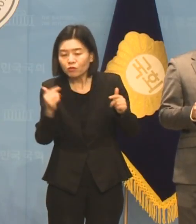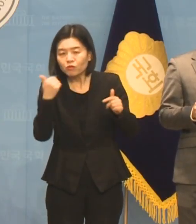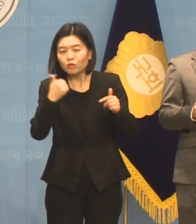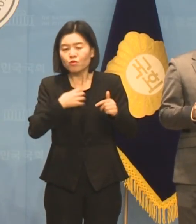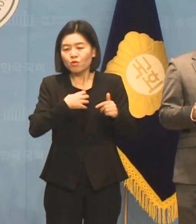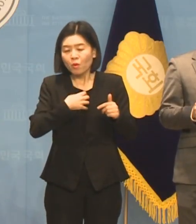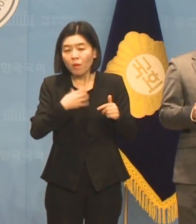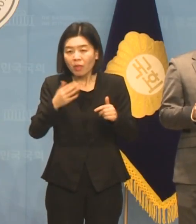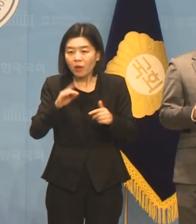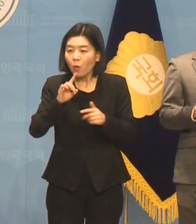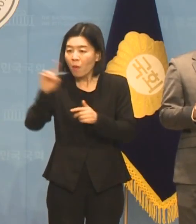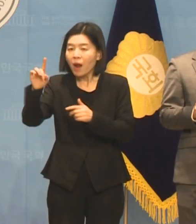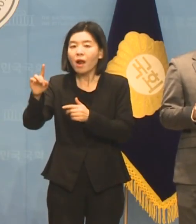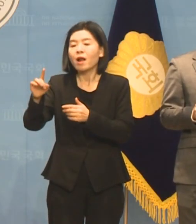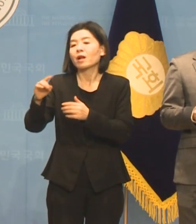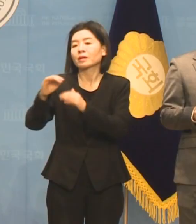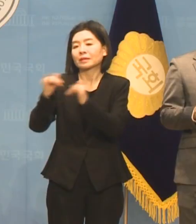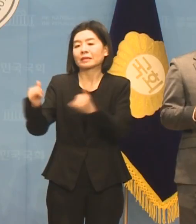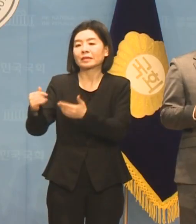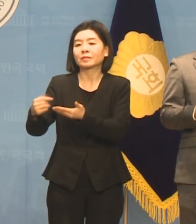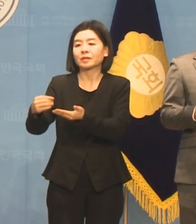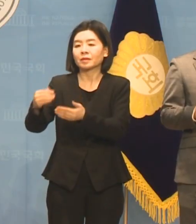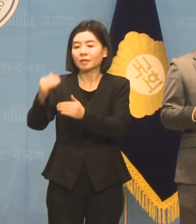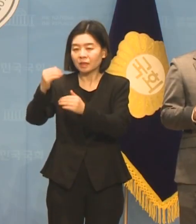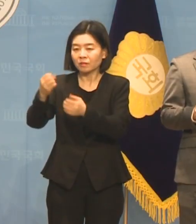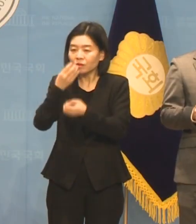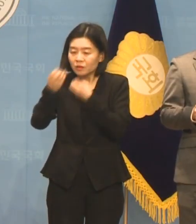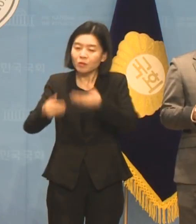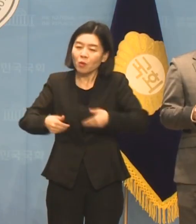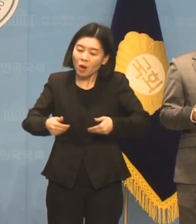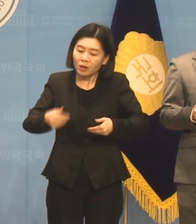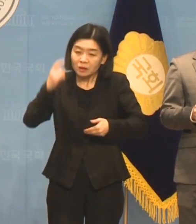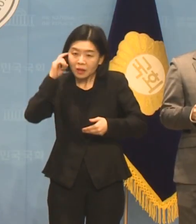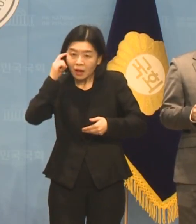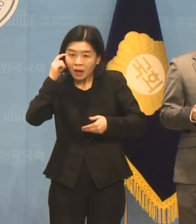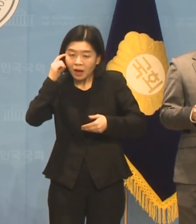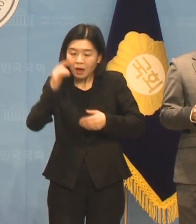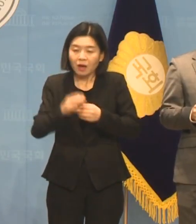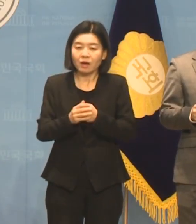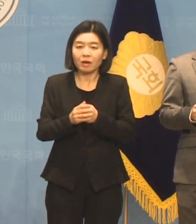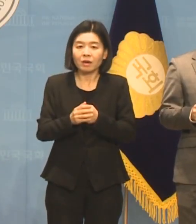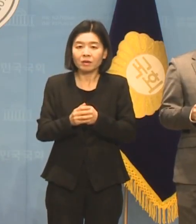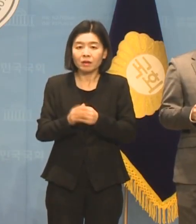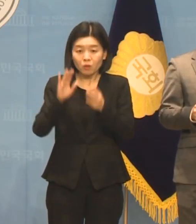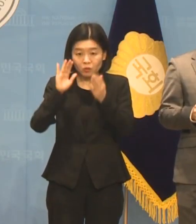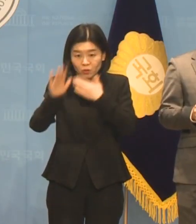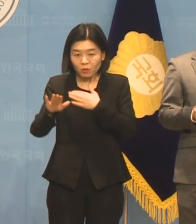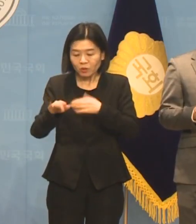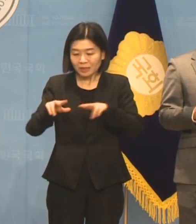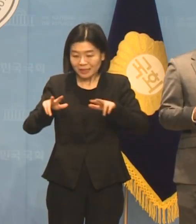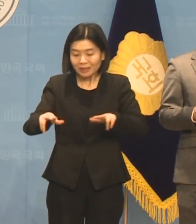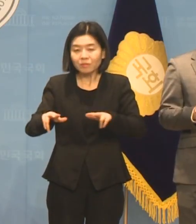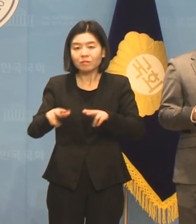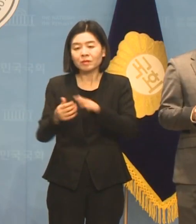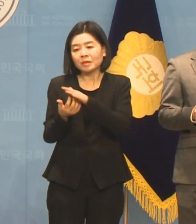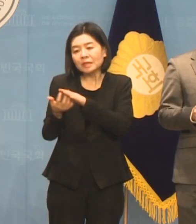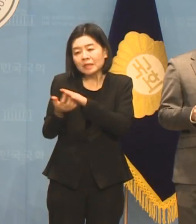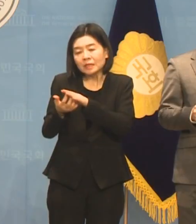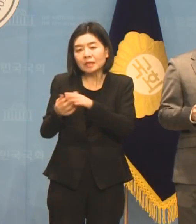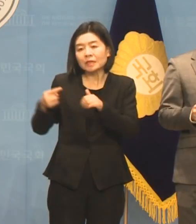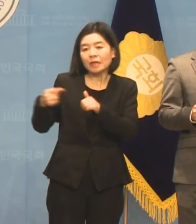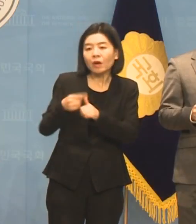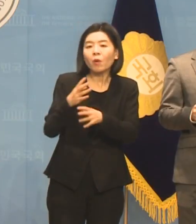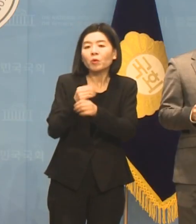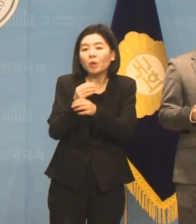고수하고 있습니다. 그 사이 해당 유튜버는 누가 당일에 공격하니 D+3일 이후부터 움직인다라고 살인 시점을 구체적으로